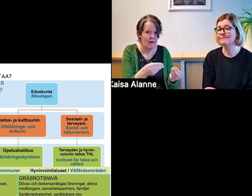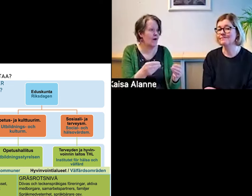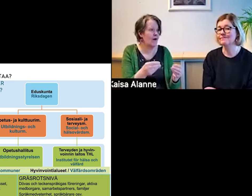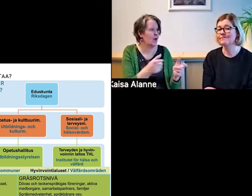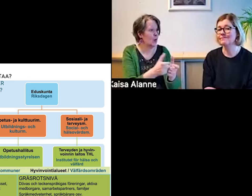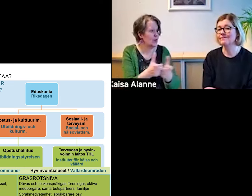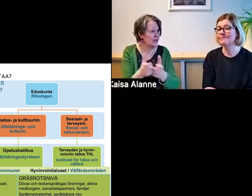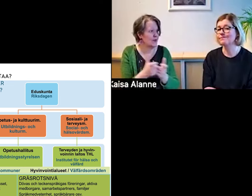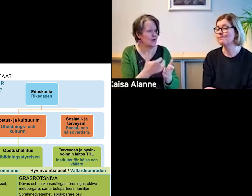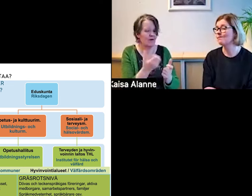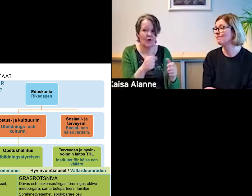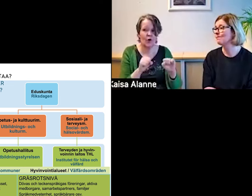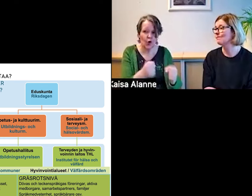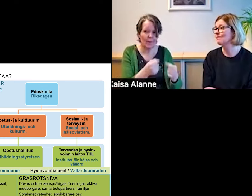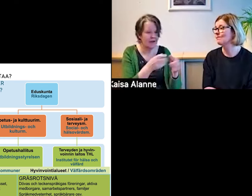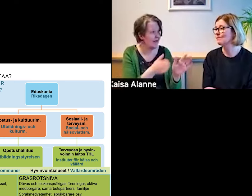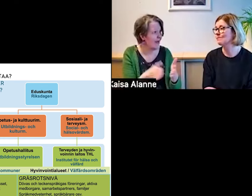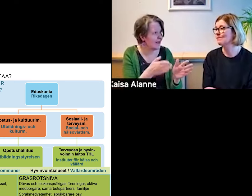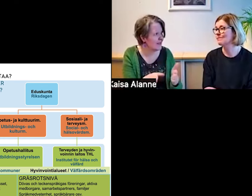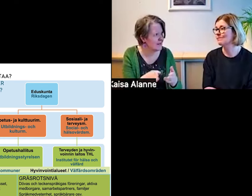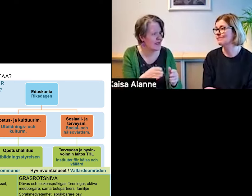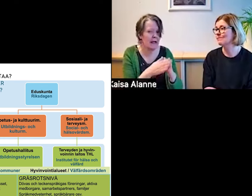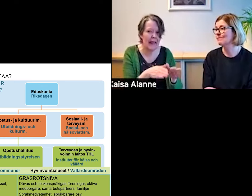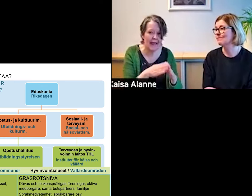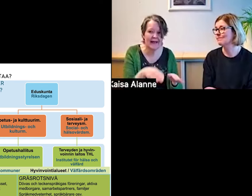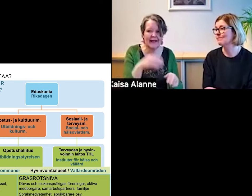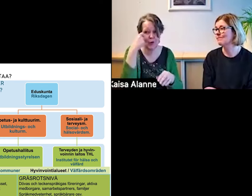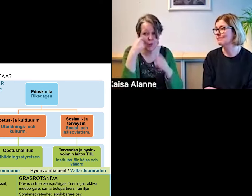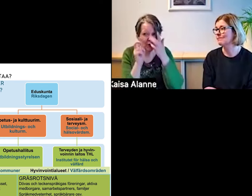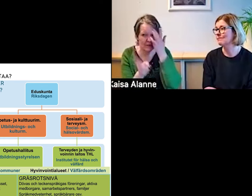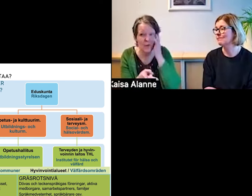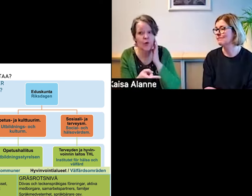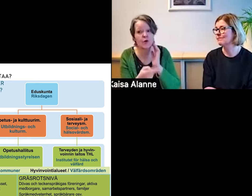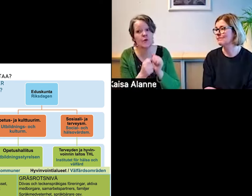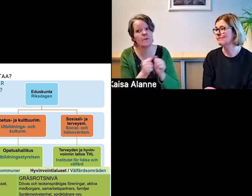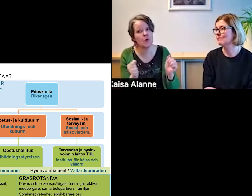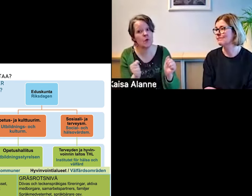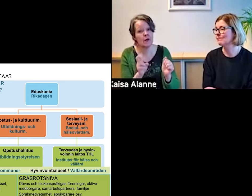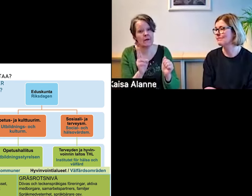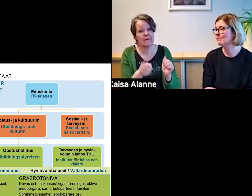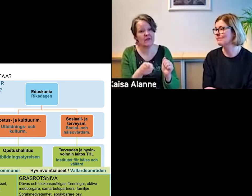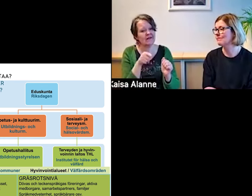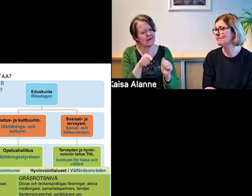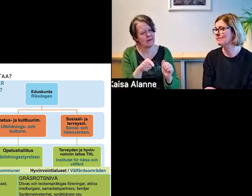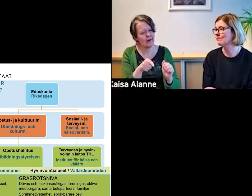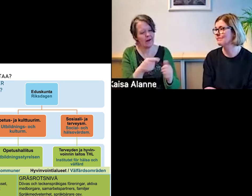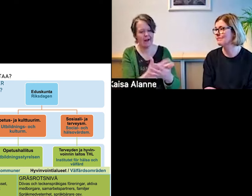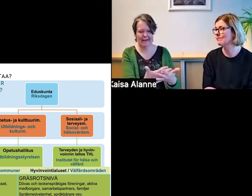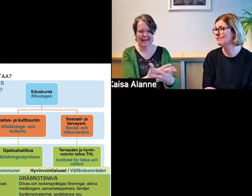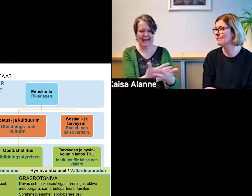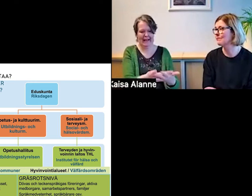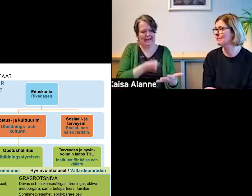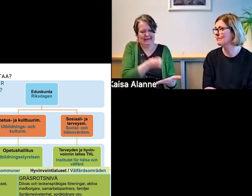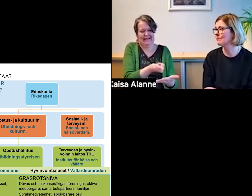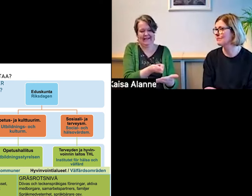he eivät voi niin kuin luoda, vaan sitten sitä voi he tietysti tukea, ja kaupungit voi tukea, mutta se